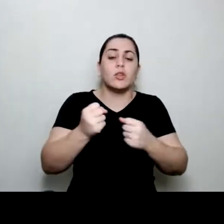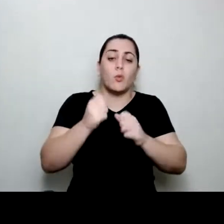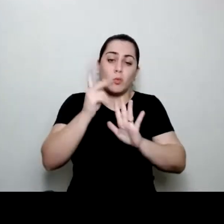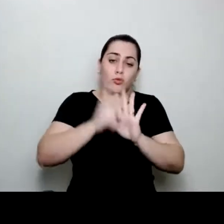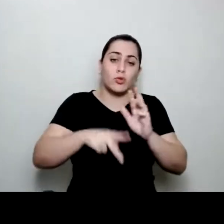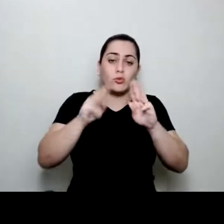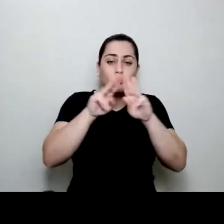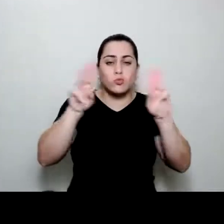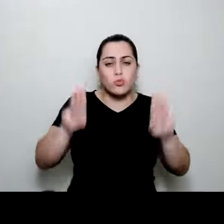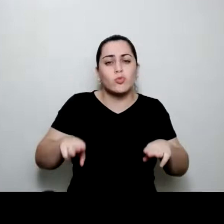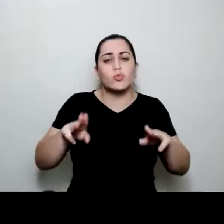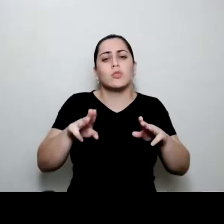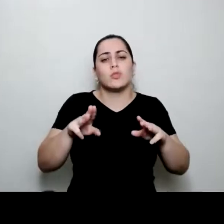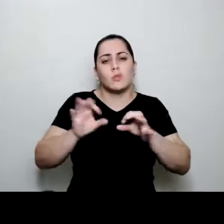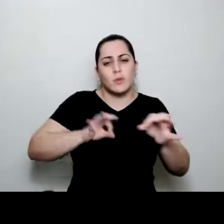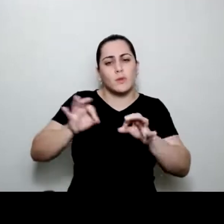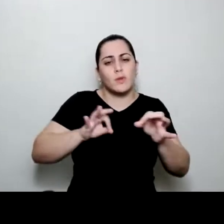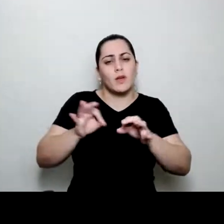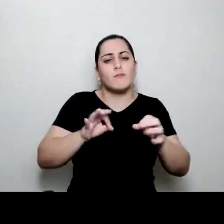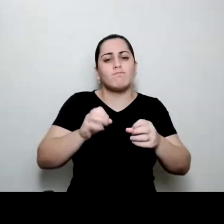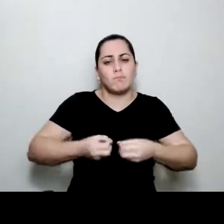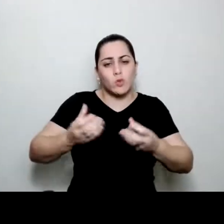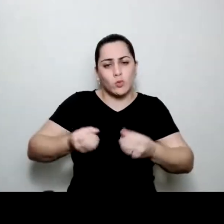um projeto de produção de acervos.